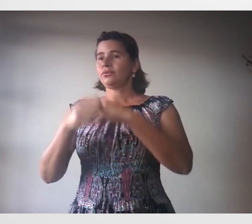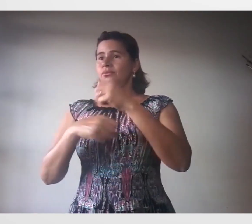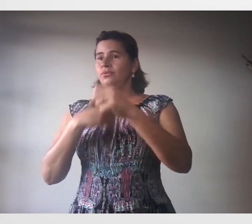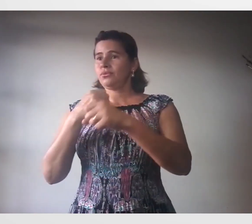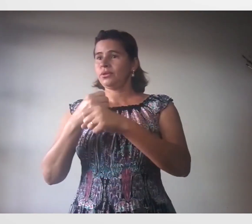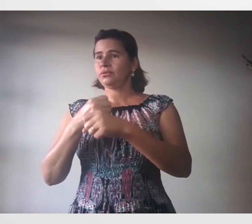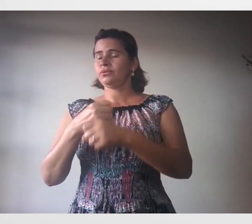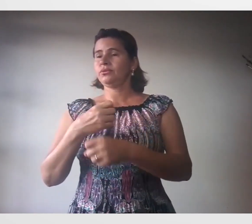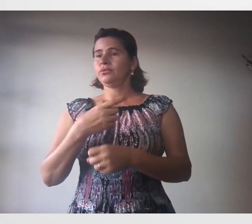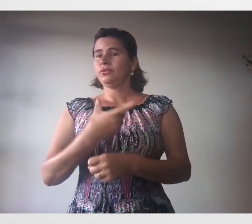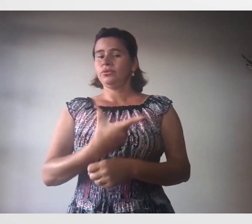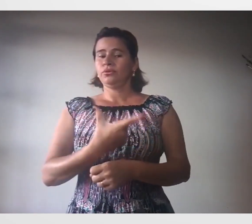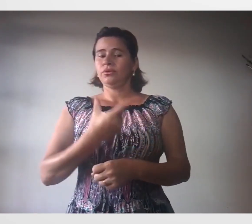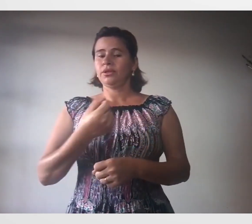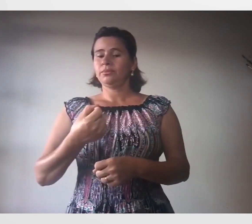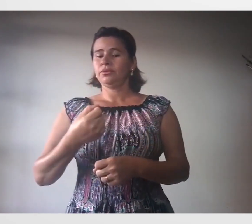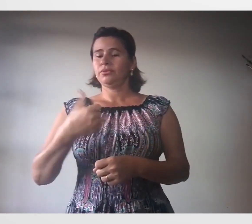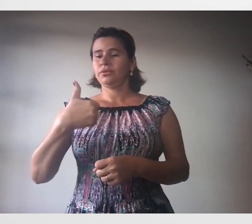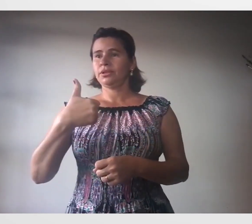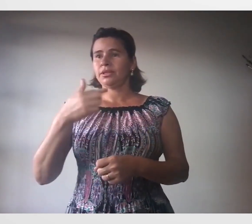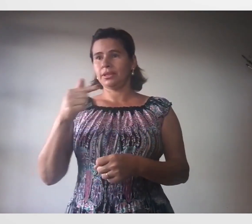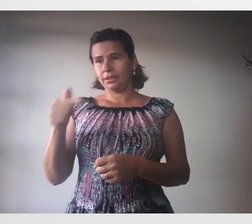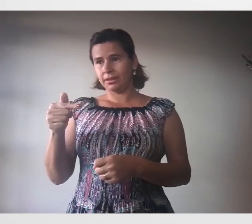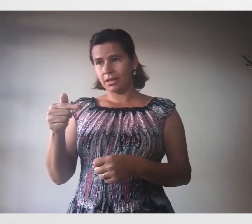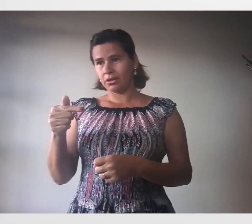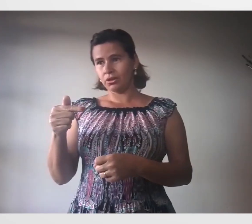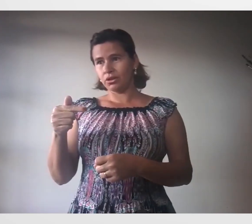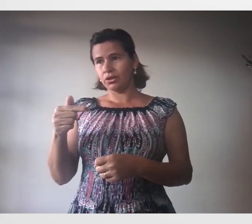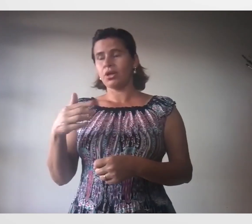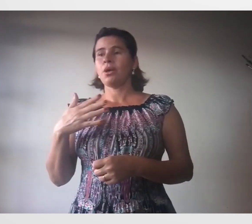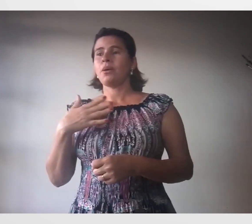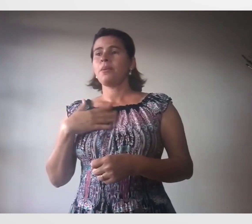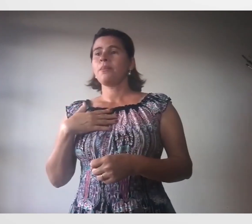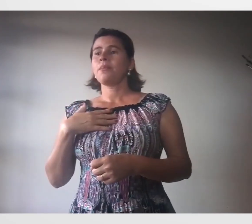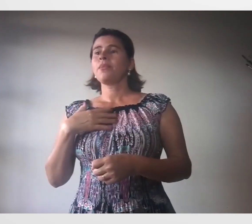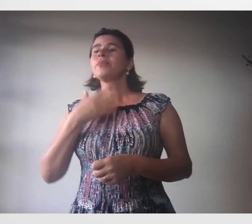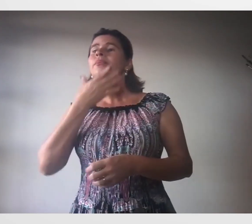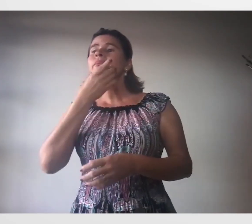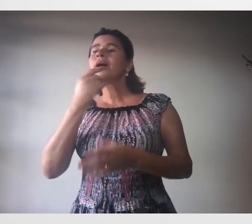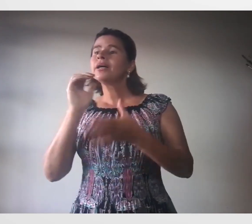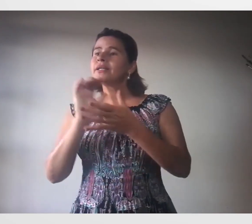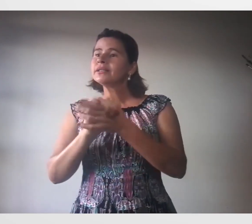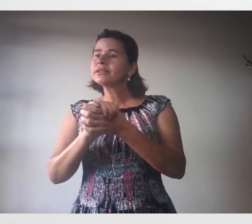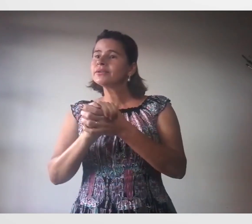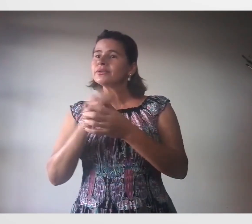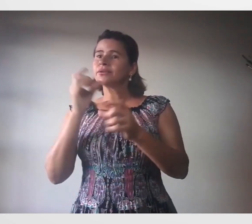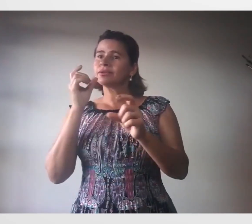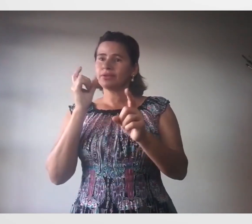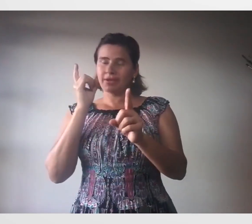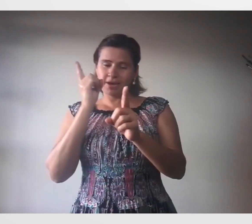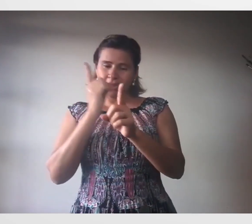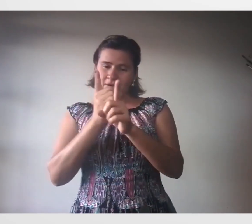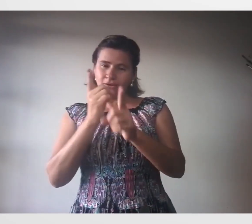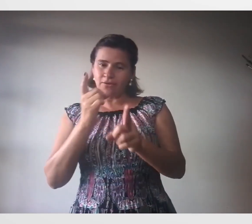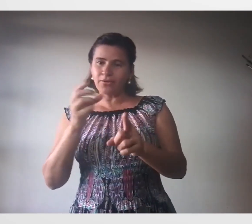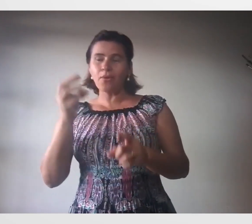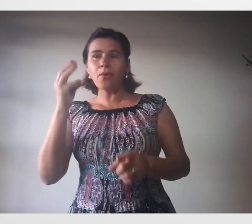No ano de 2017, mais ou menos, o meu marido, procurando na internet sobre a